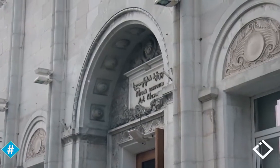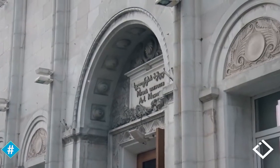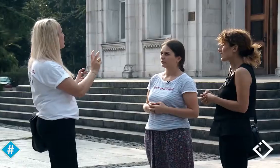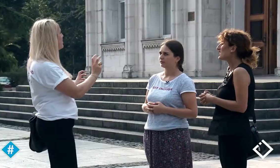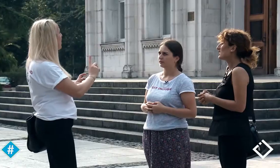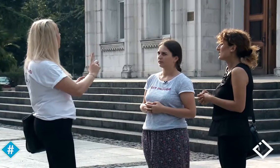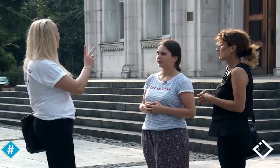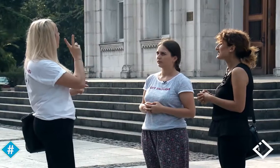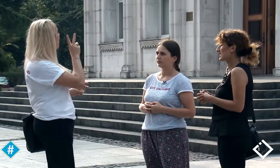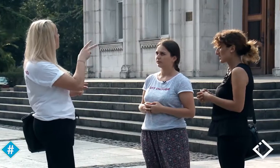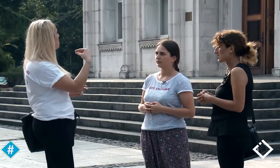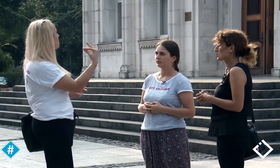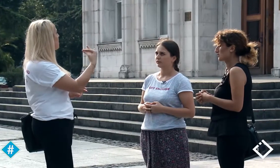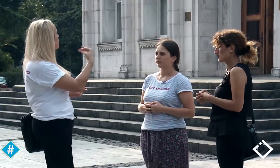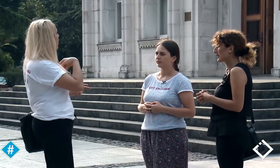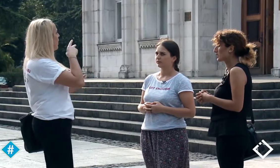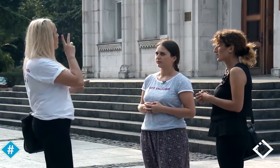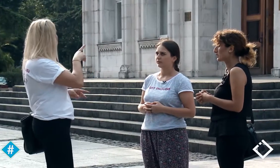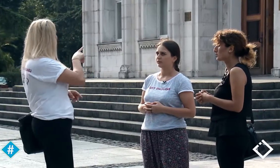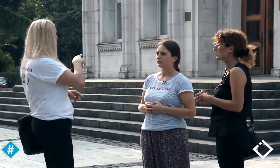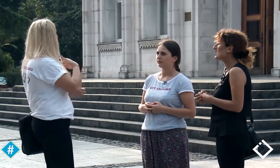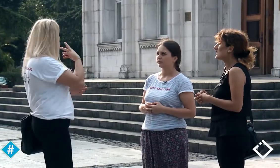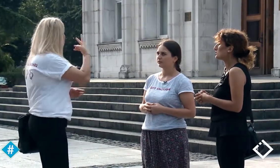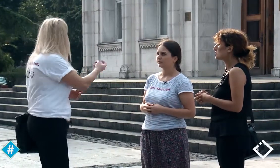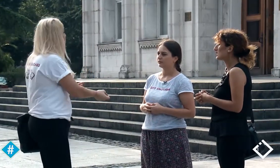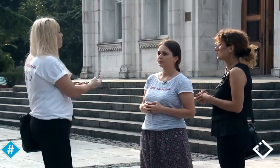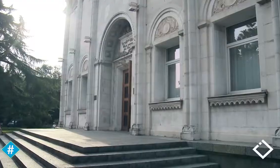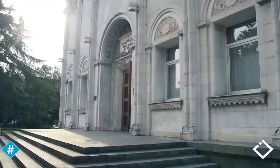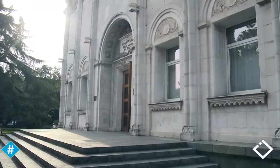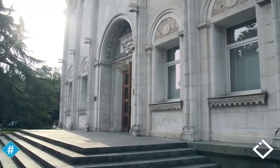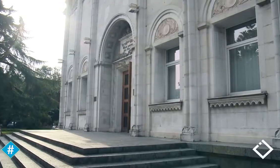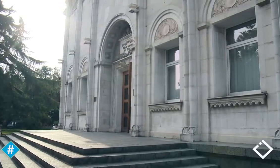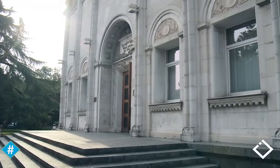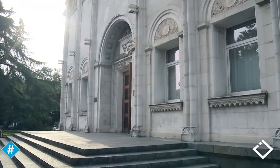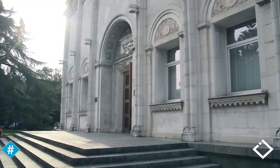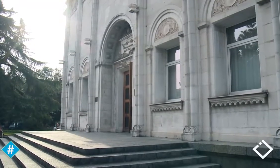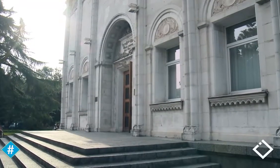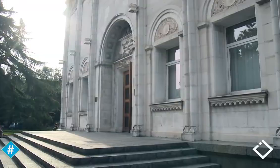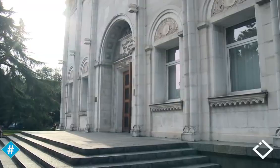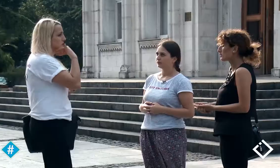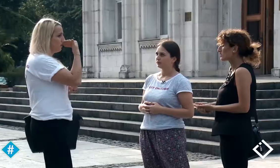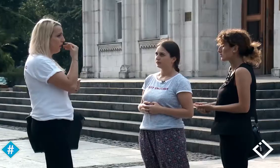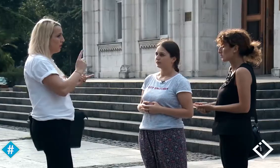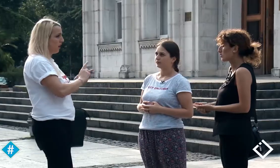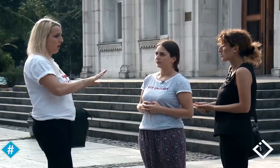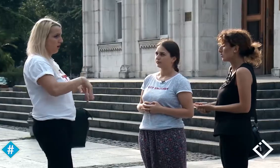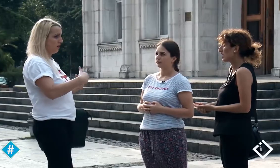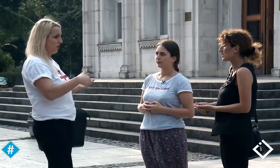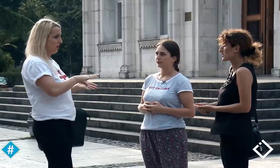ქმარი, რომელიც არ არის ასე სვენად აქვეითებული, გვინდა რომ რაღაცა გამოფენა ვნახოთ, კინოში წავიდეთ, როგორ ხო? აი ეს